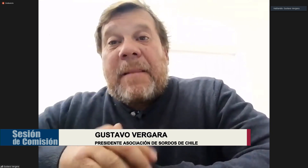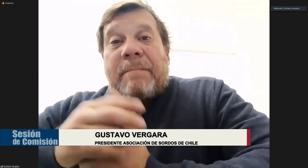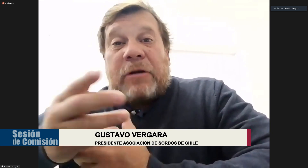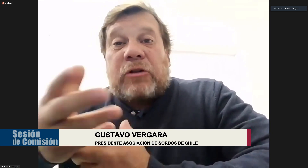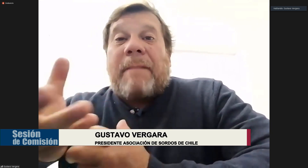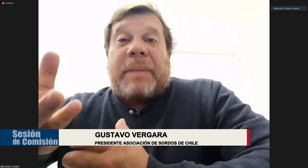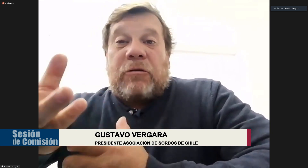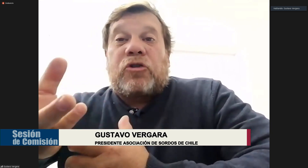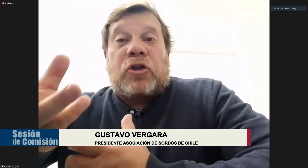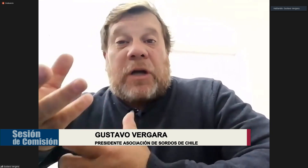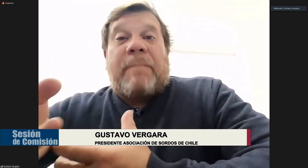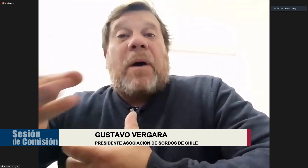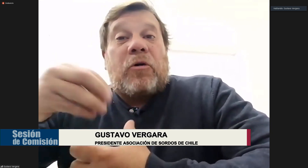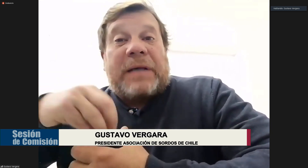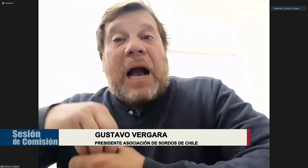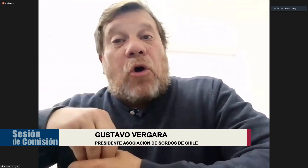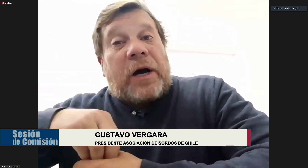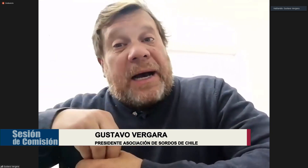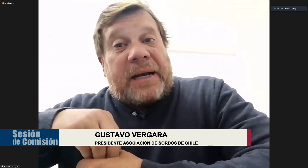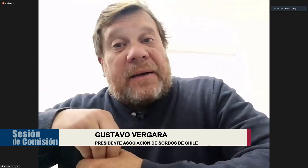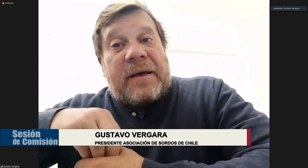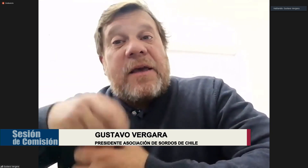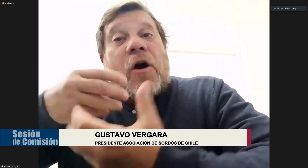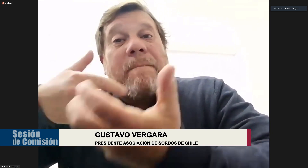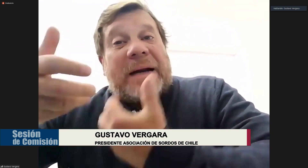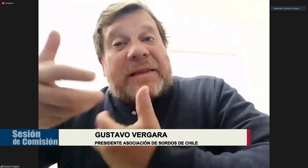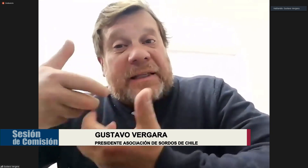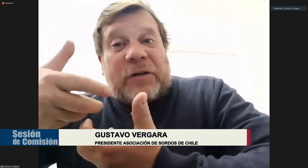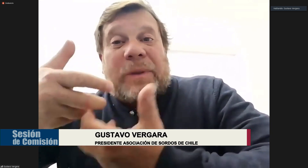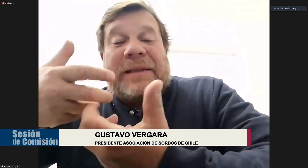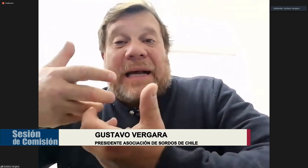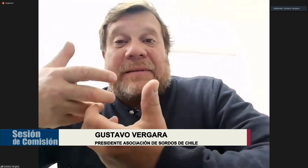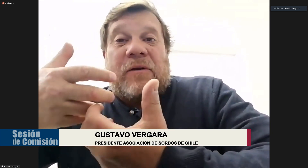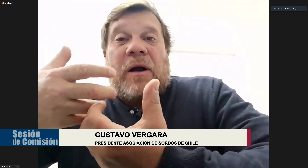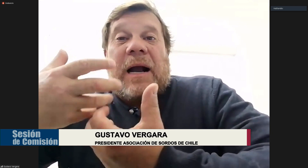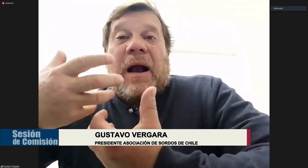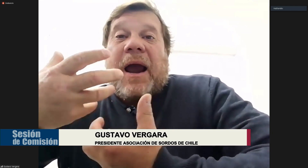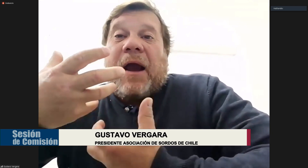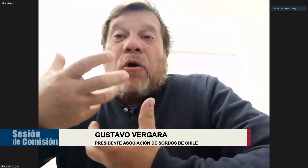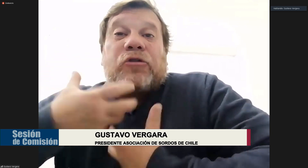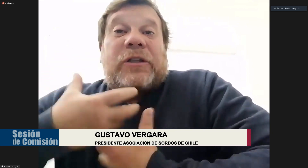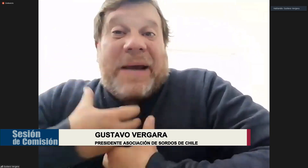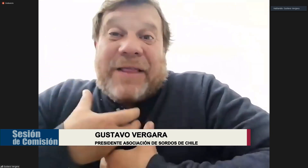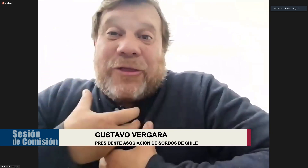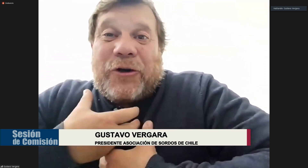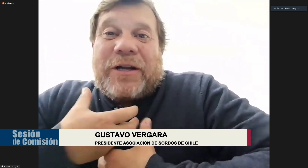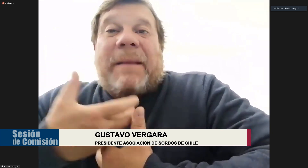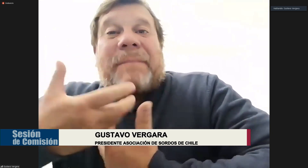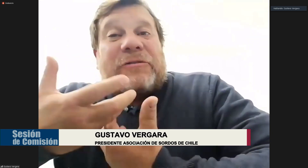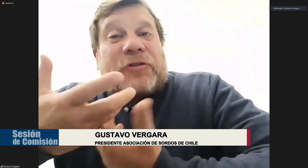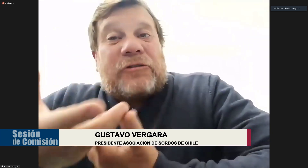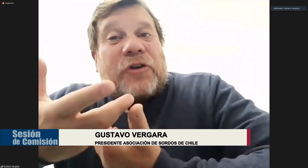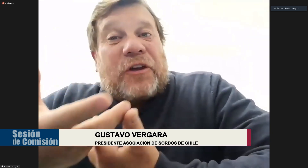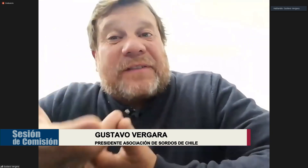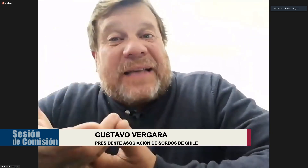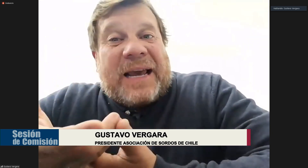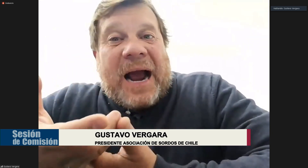Pero también nosotros las podemos acoger y compartir nuestros conocimientos con estas personas sordas ciegas